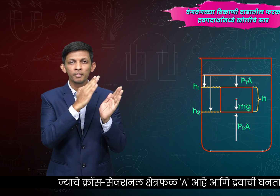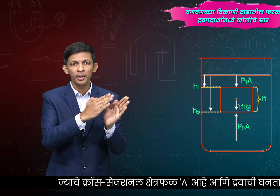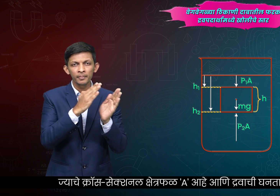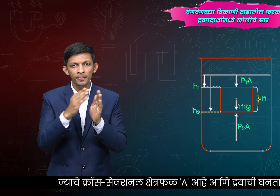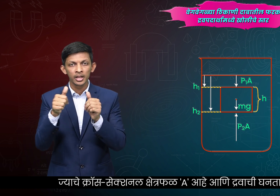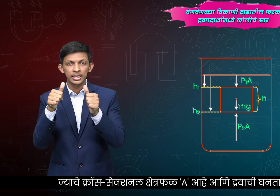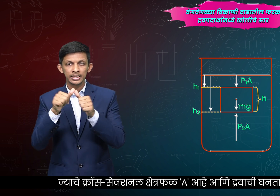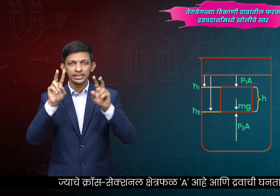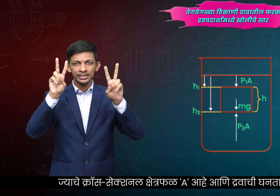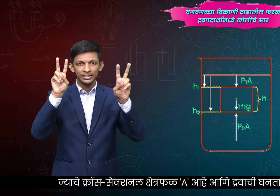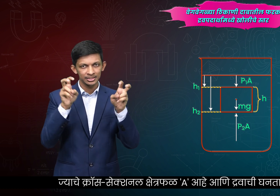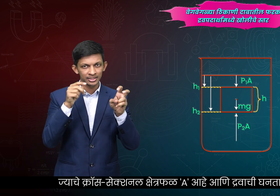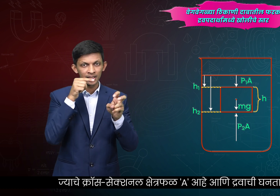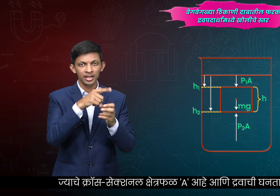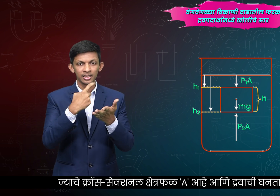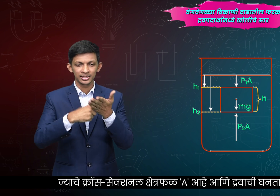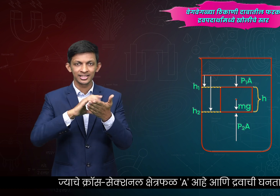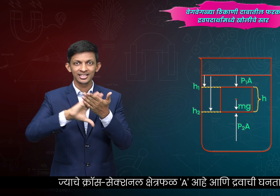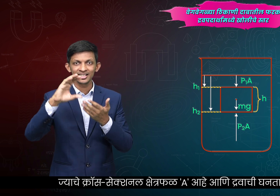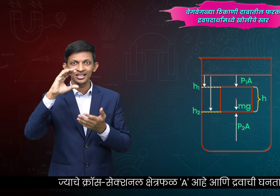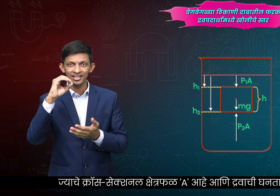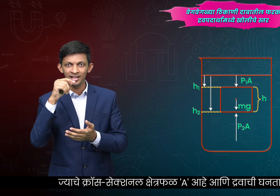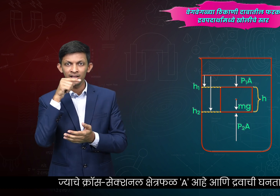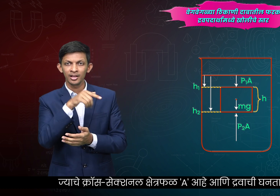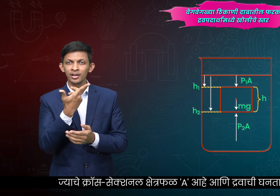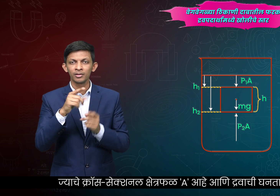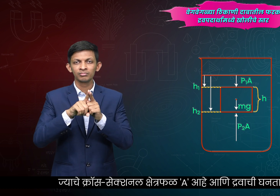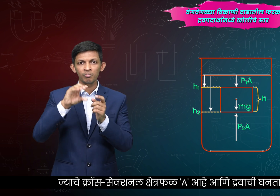A आहे आणि द्रवाची घनता समजा.